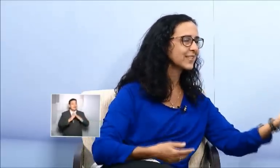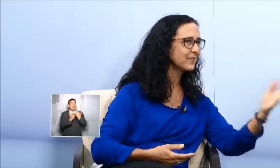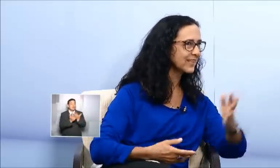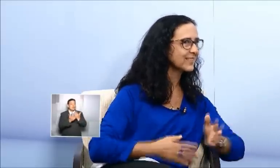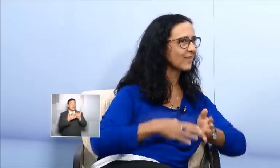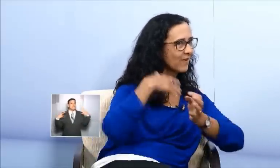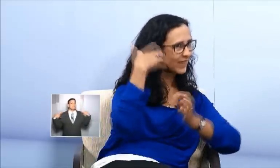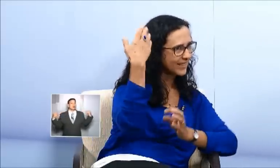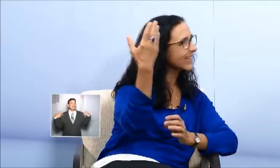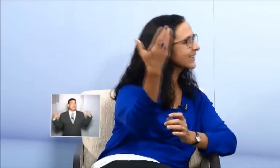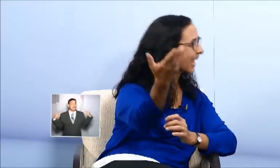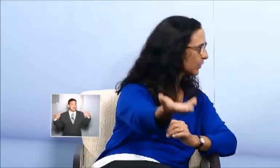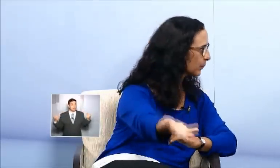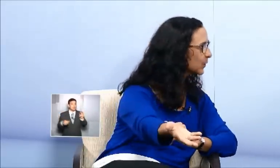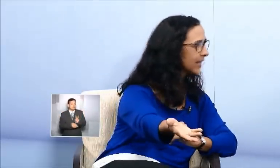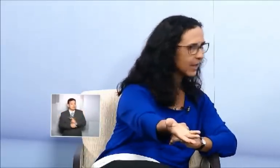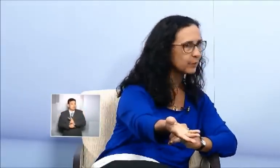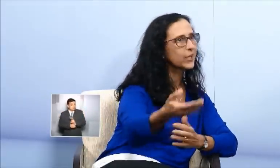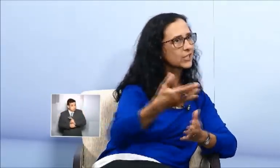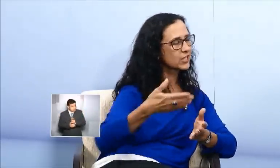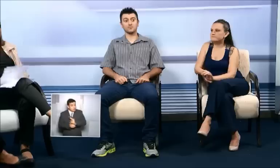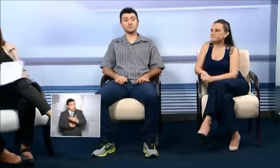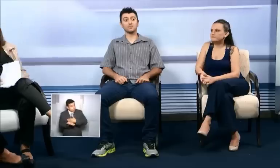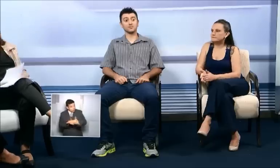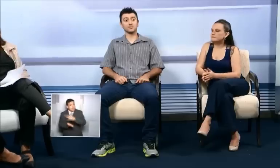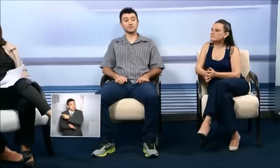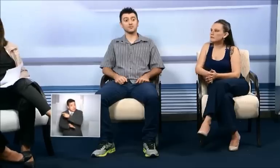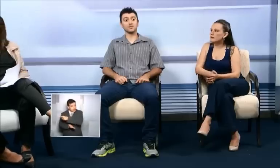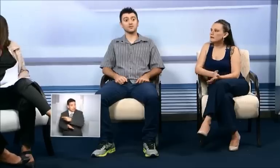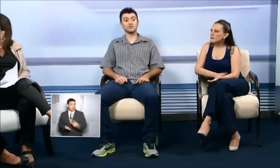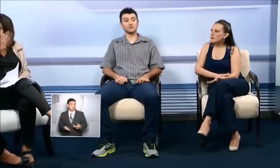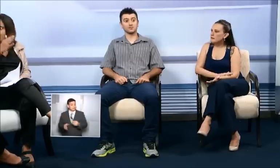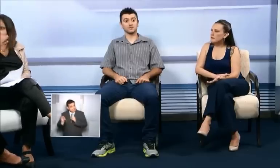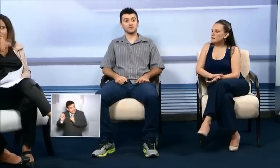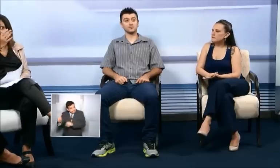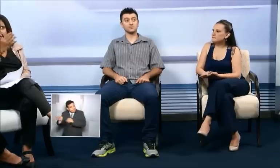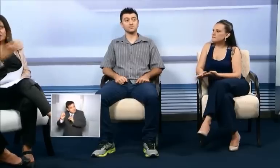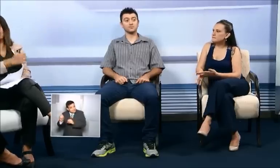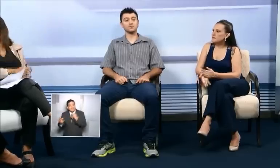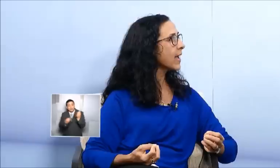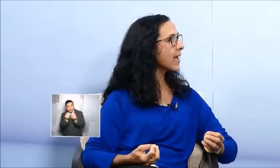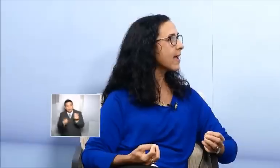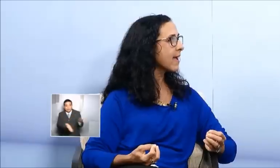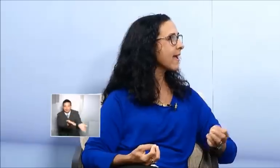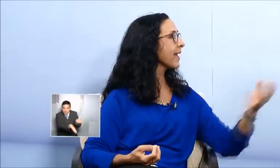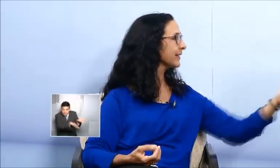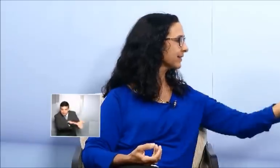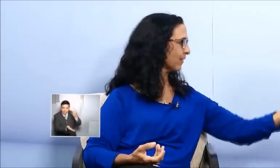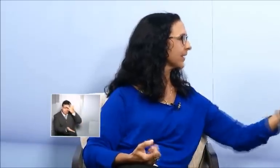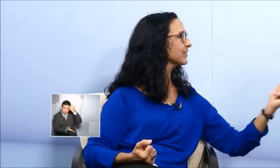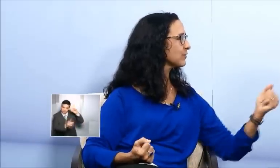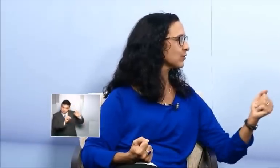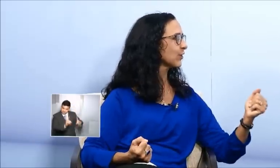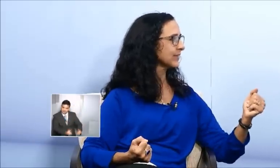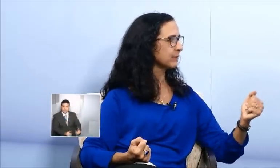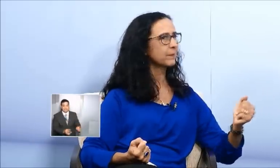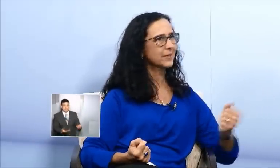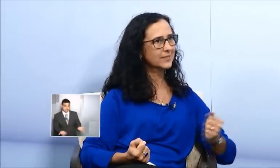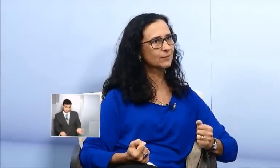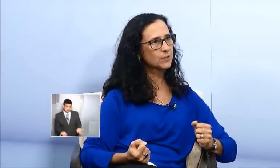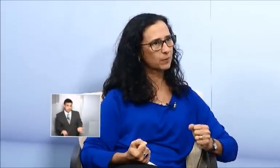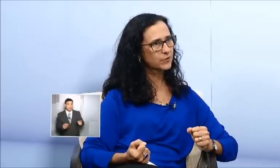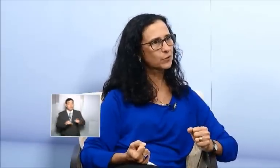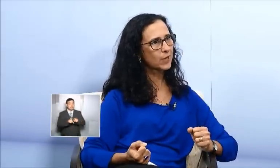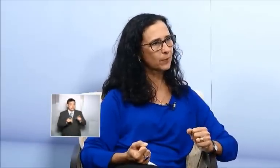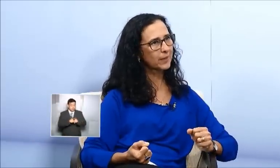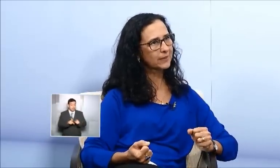a discriminação começa até do porteiro, porque a gente, às vezes, a gente vai... preparo, uma qualificação preparo, então, é a tal história da